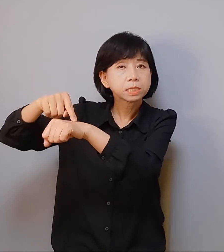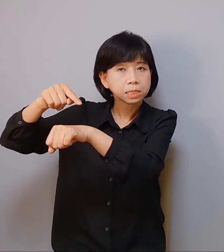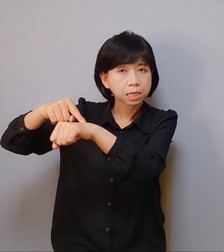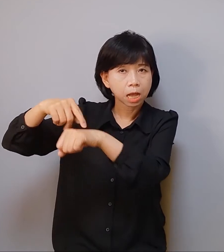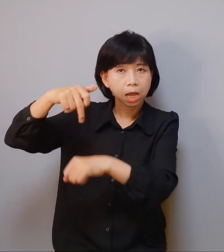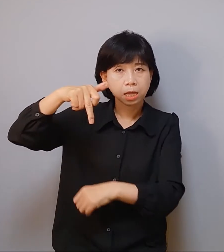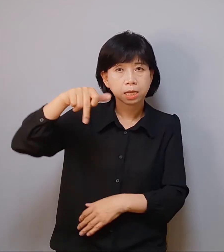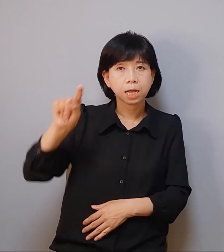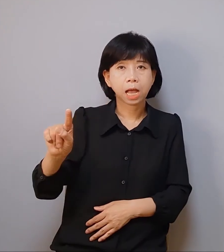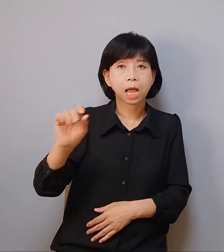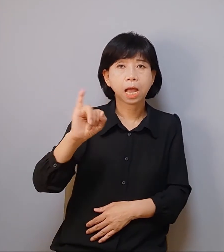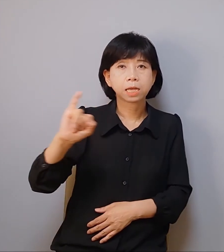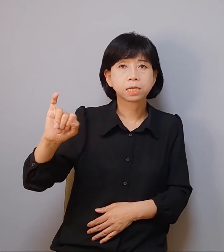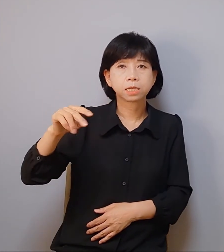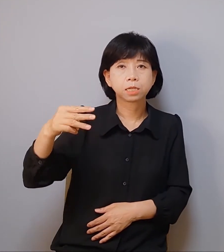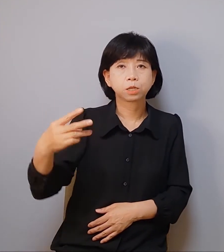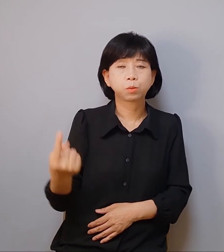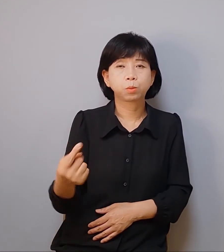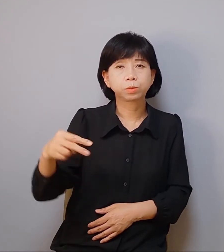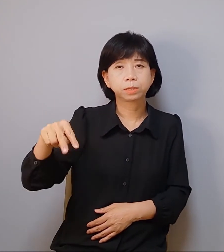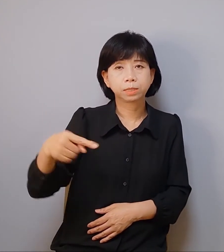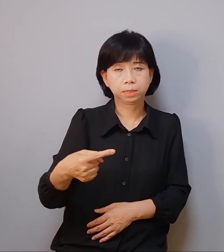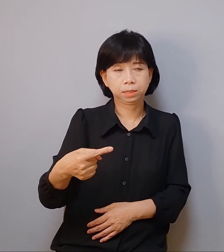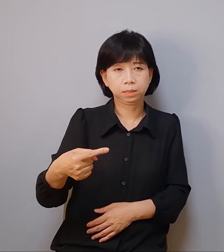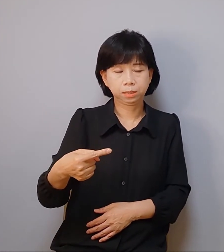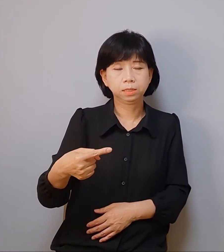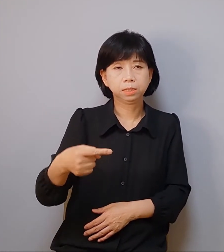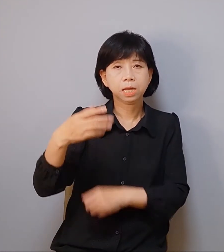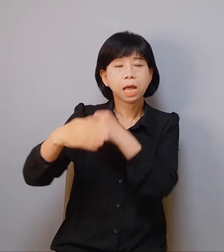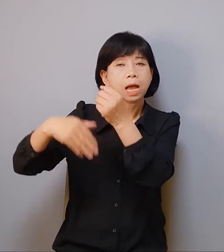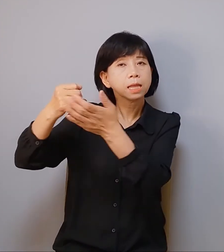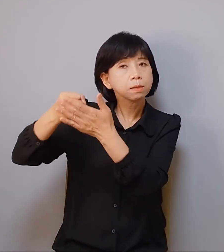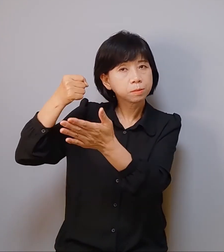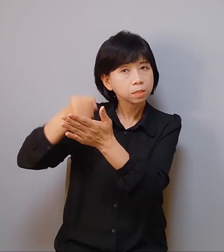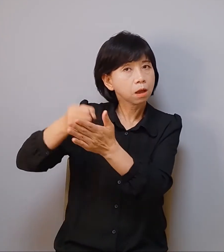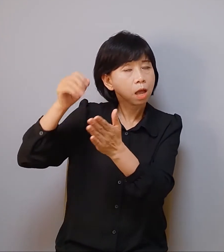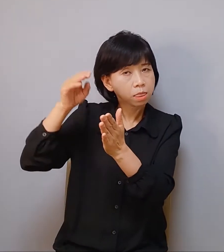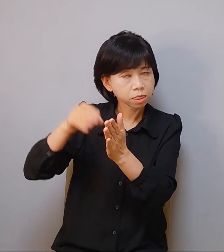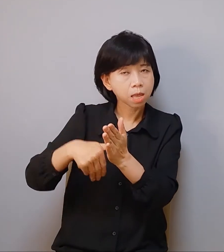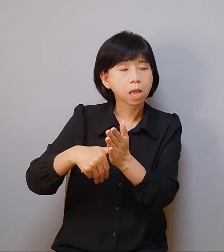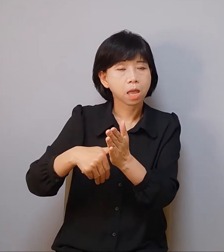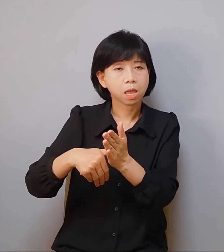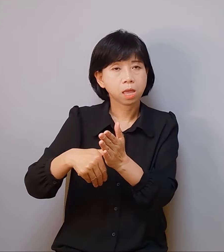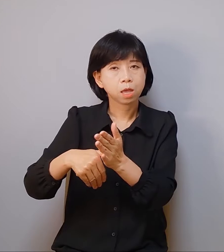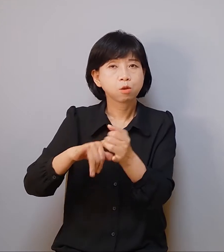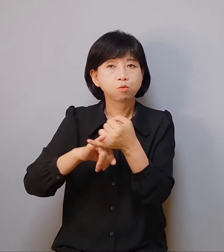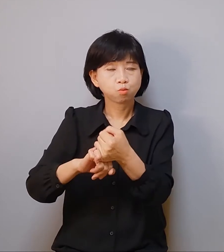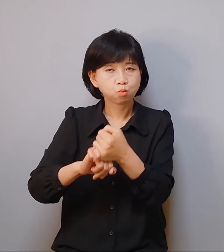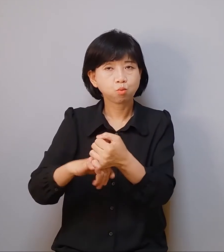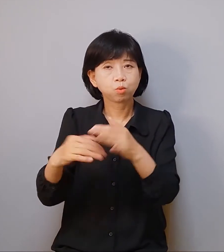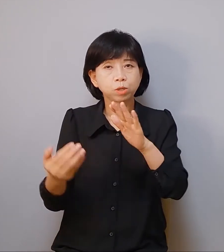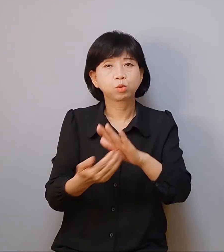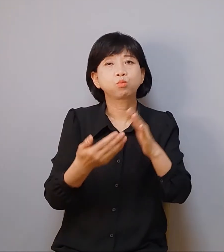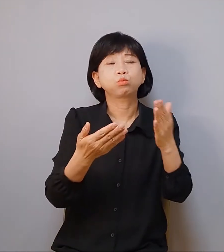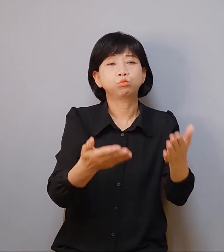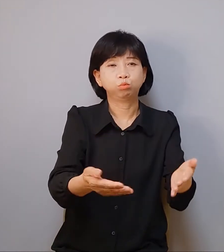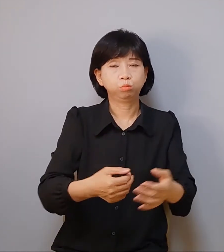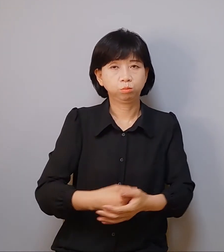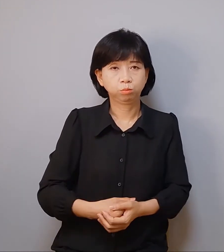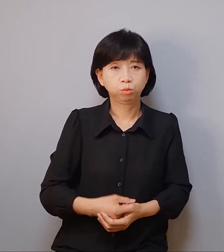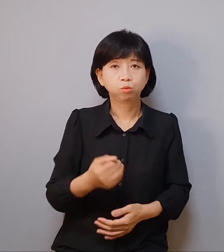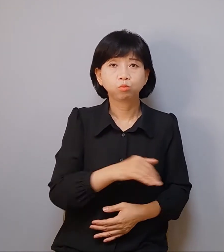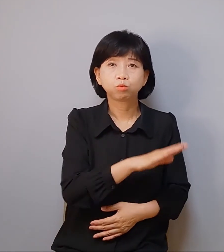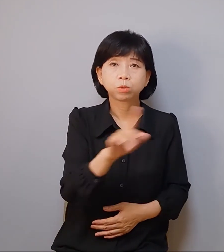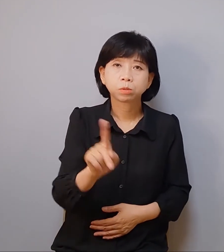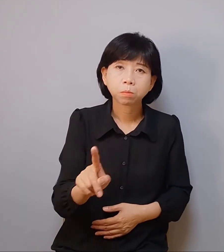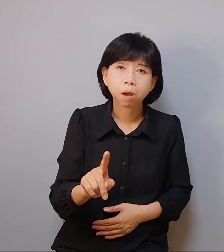정하신 때에 반드시 말씀하시겠다는 거예요. 힘들지만 때가 있기에 우리가 어떻게 해야 될까요? 기다려야 합니다. 인내해야